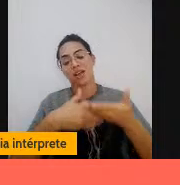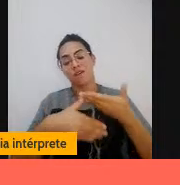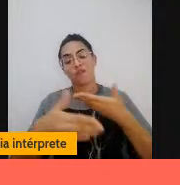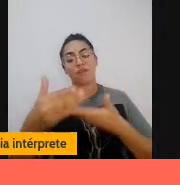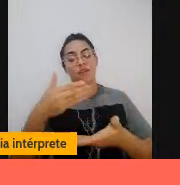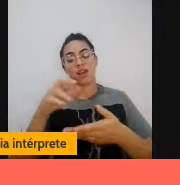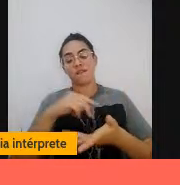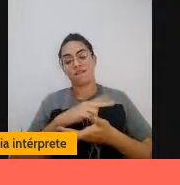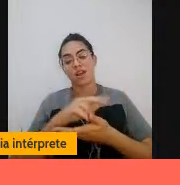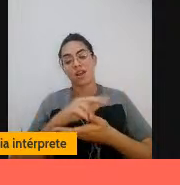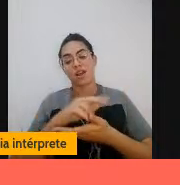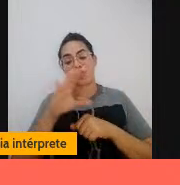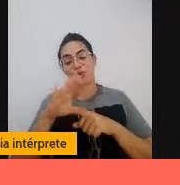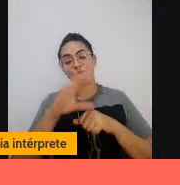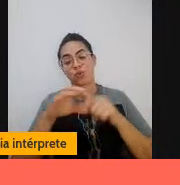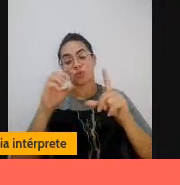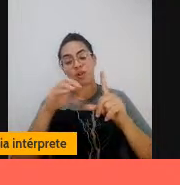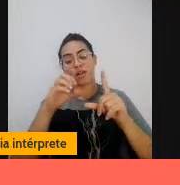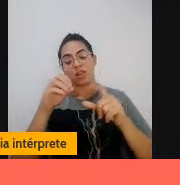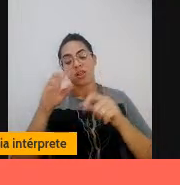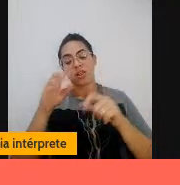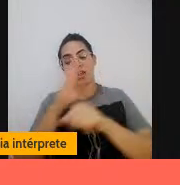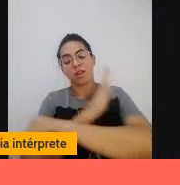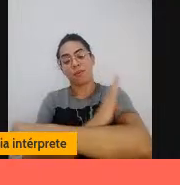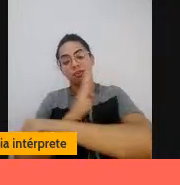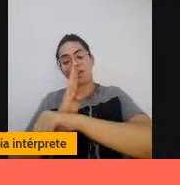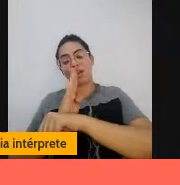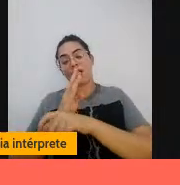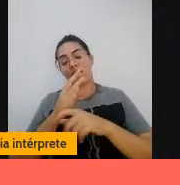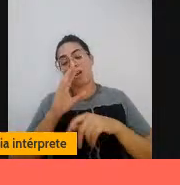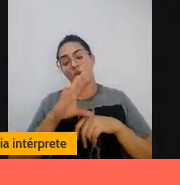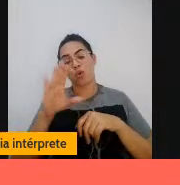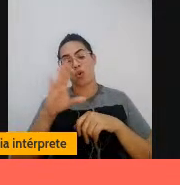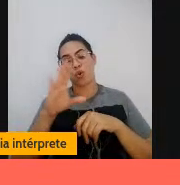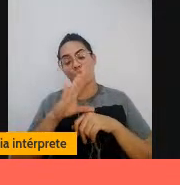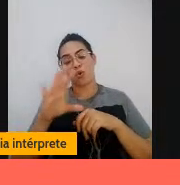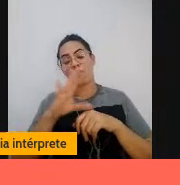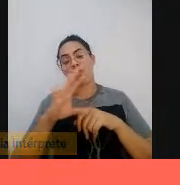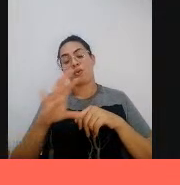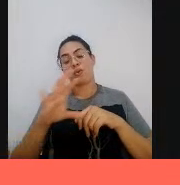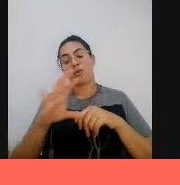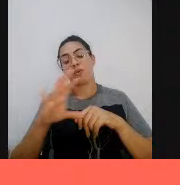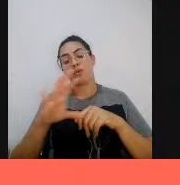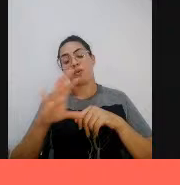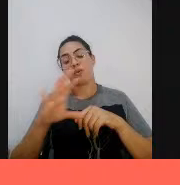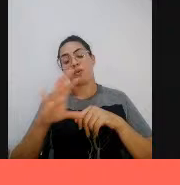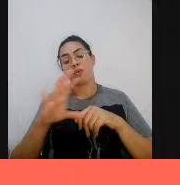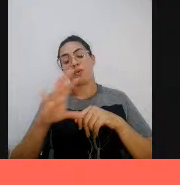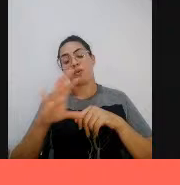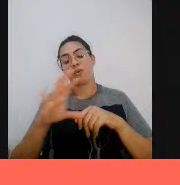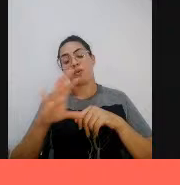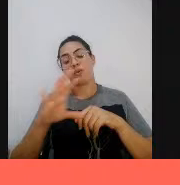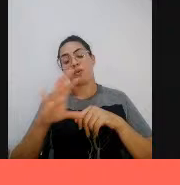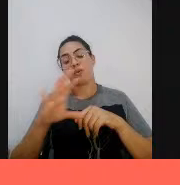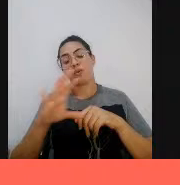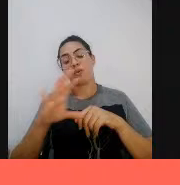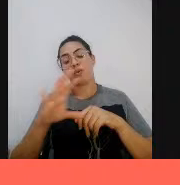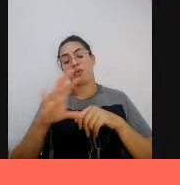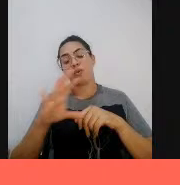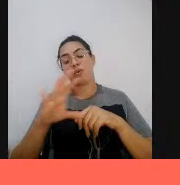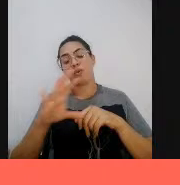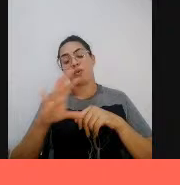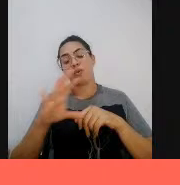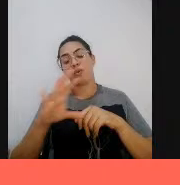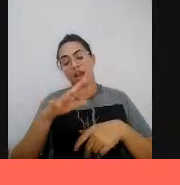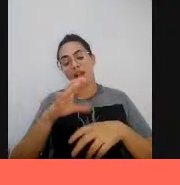de licenciatura, de bacharelado, né? Cursos de pós-graduação, eu sou do Departamento de Ciência das Religiões, fiquei